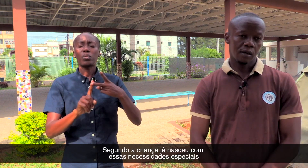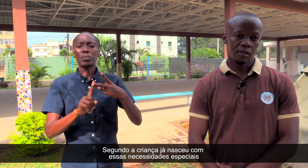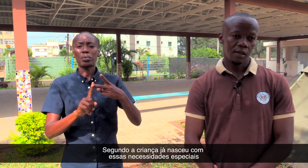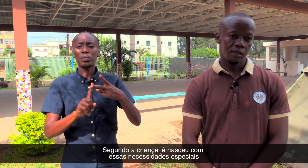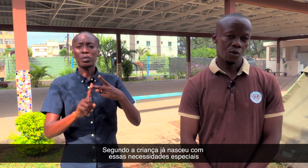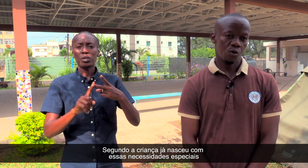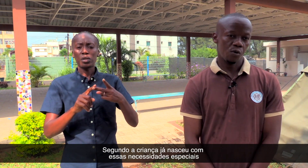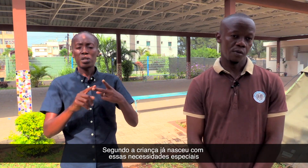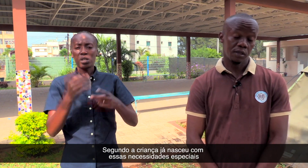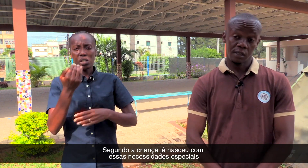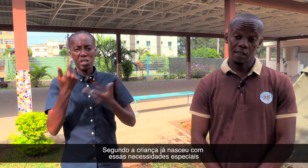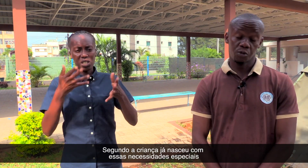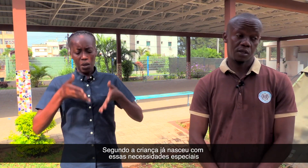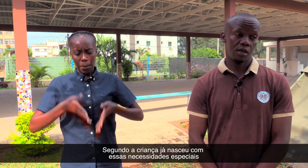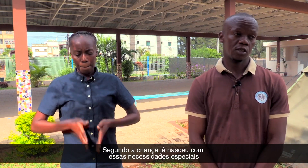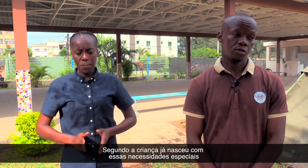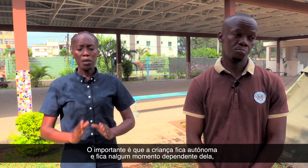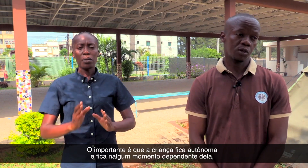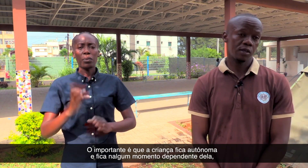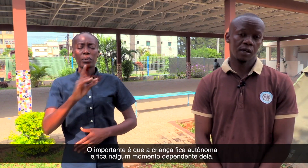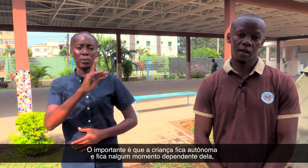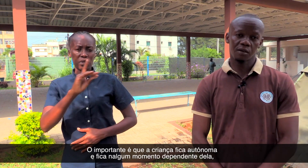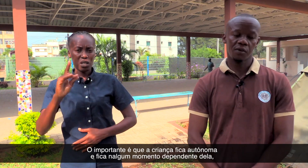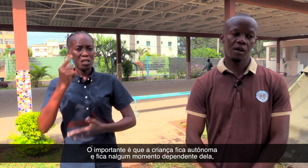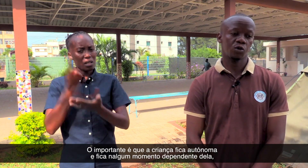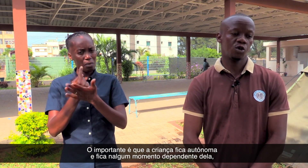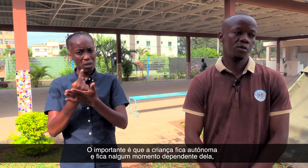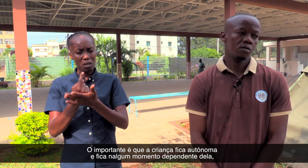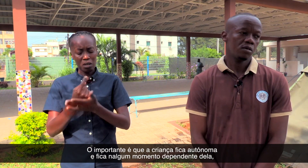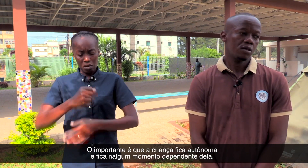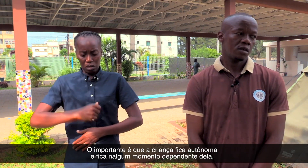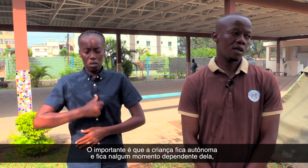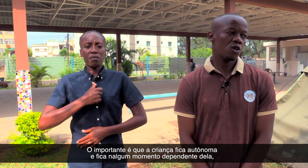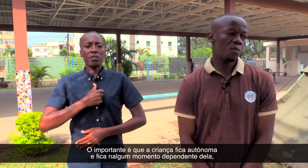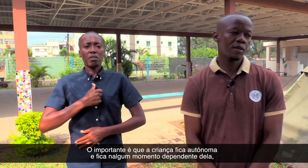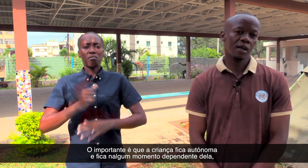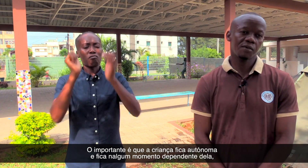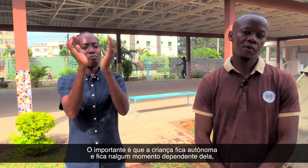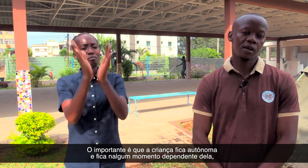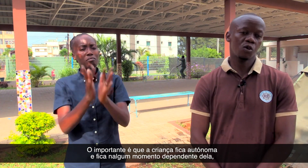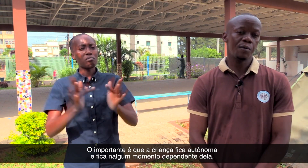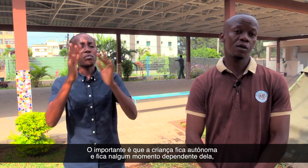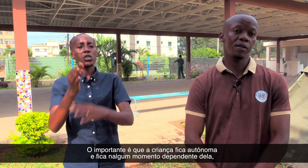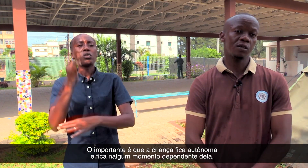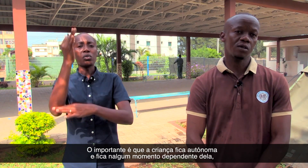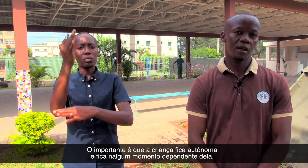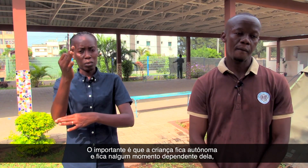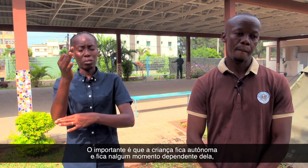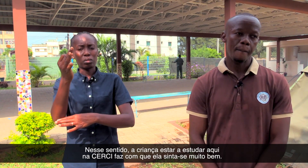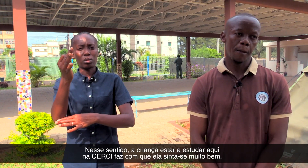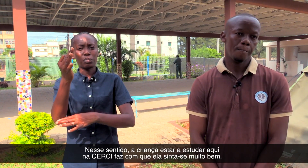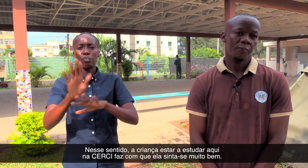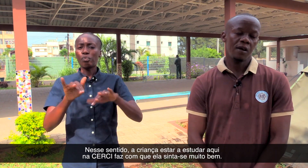a criança já nasceu com essas necessidades especiais. O importante é que a criança fique autônoma e que em algum momento a criança fica em algum momento dependendo